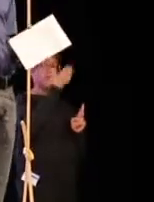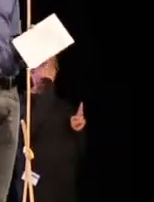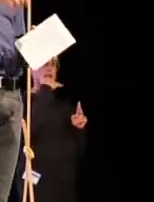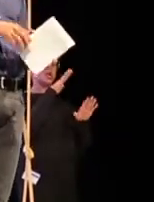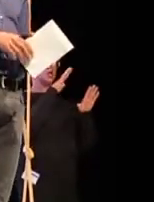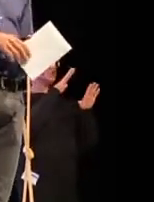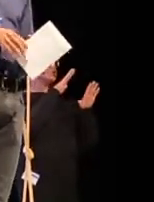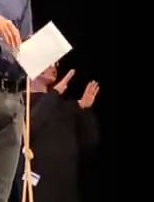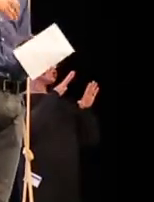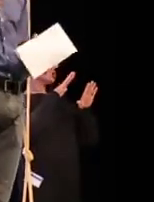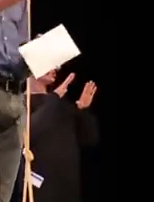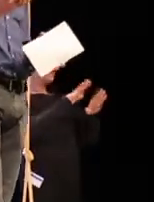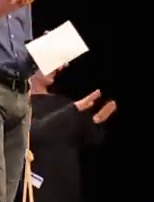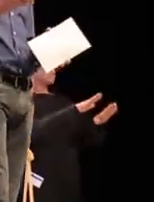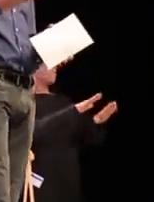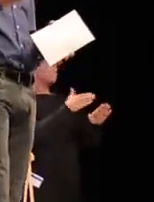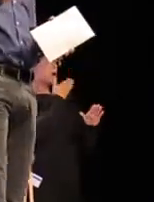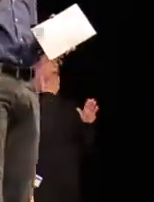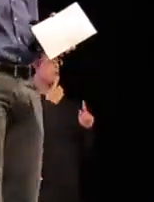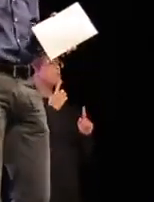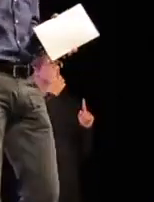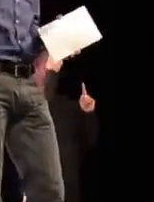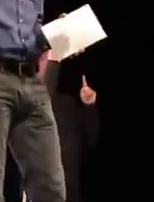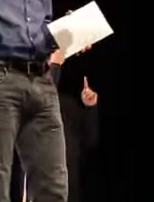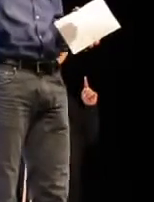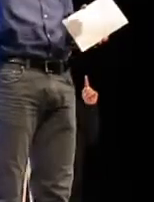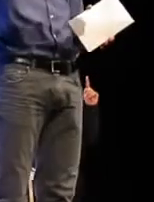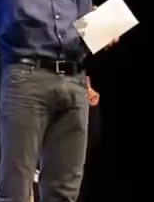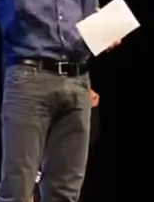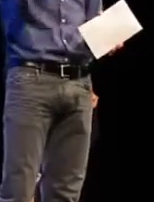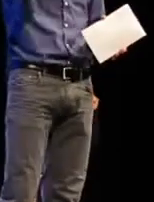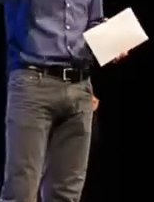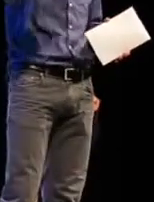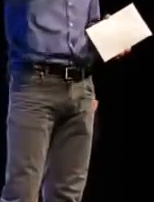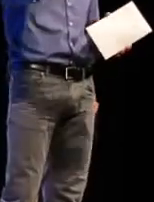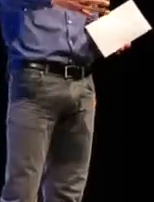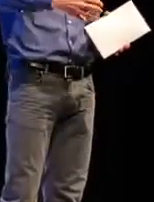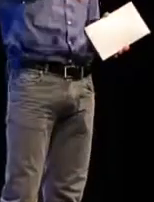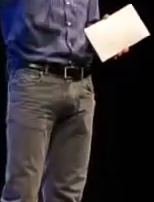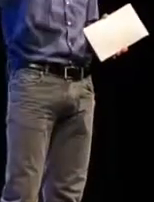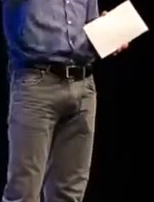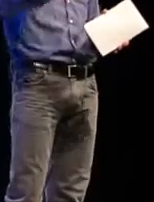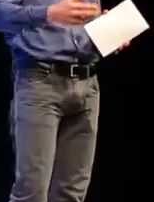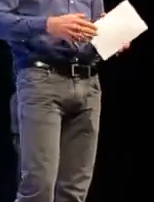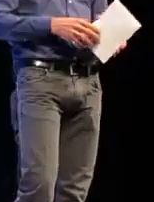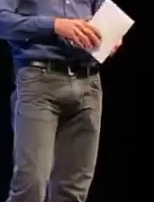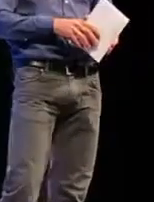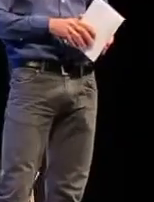något så specifikt gradtal, utan sannolikheten är ju snarare att när vi går över 2 grader så börjar